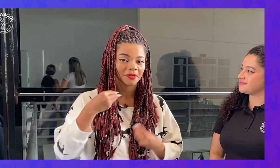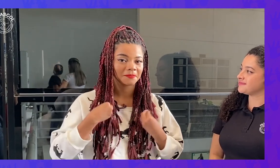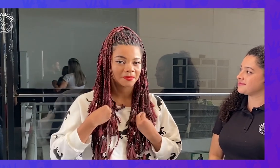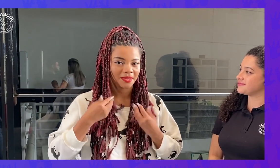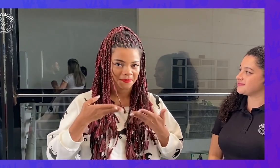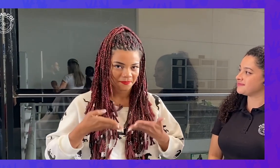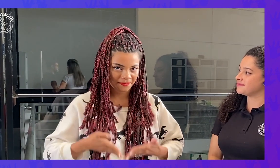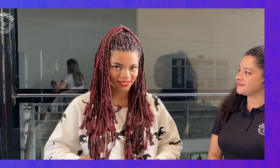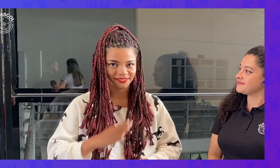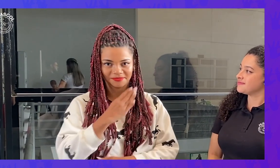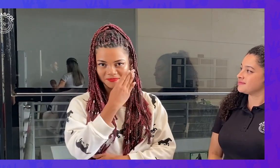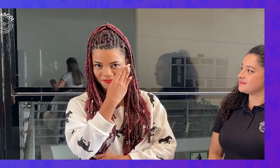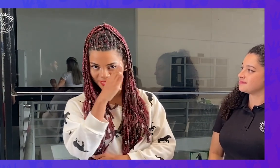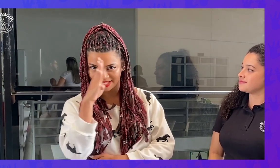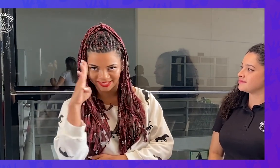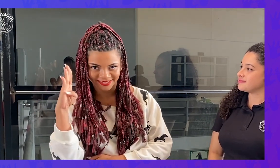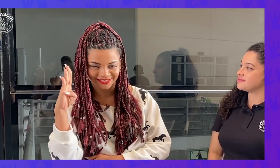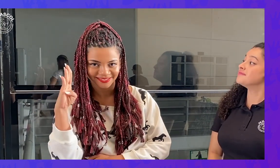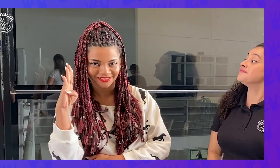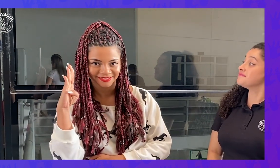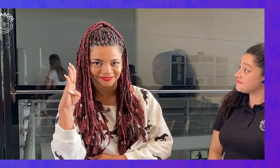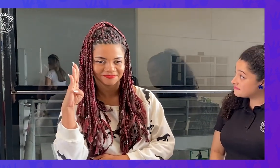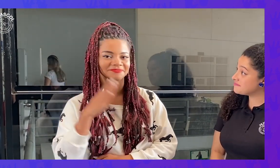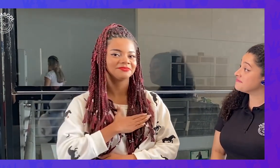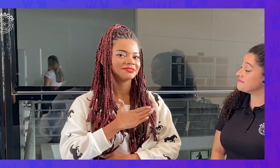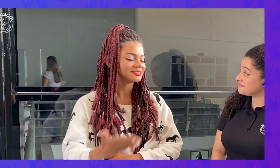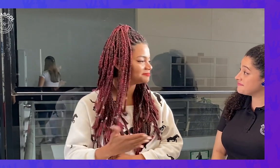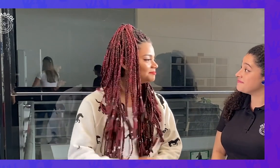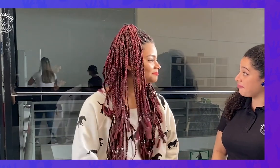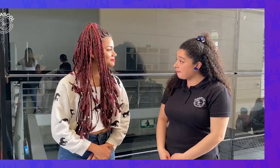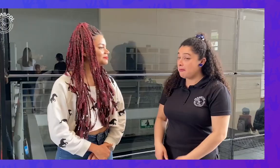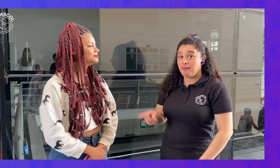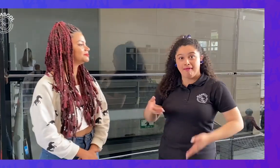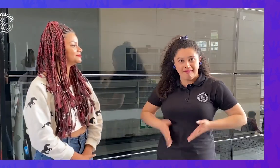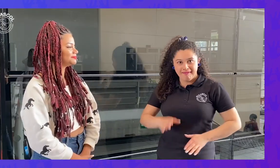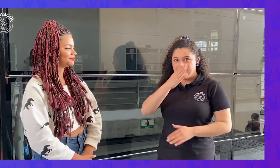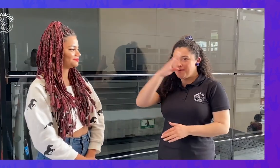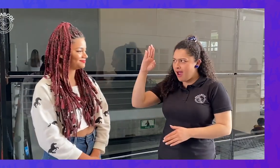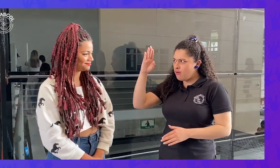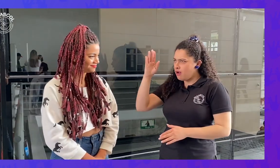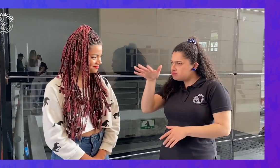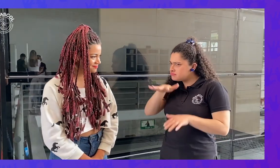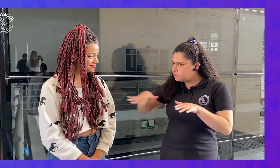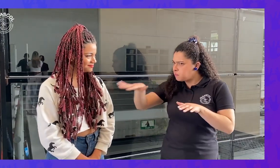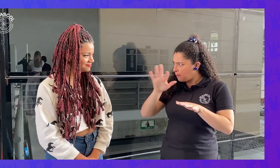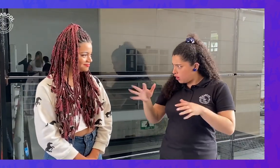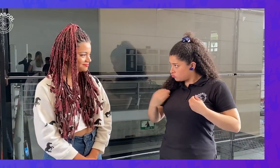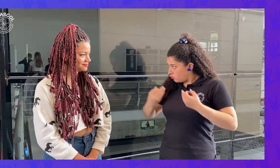nací en la ciudad de Barranquilla un placer estar acá Bueno tú naciste en Barranquilla pero